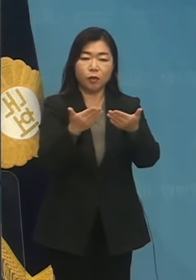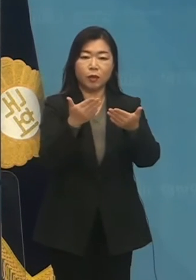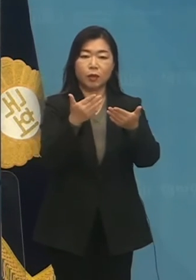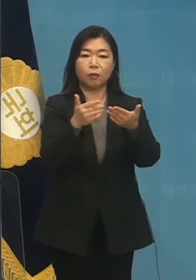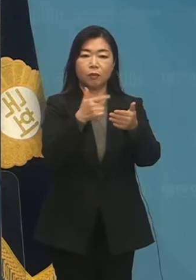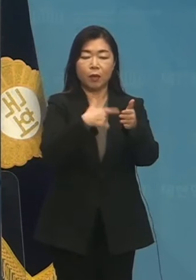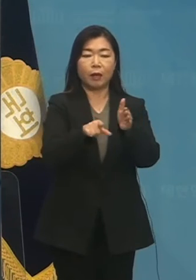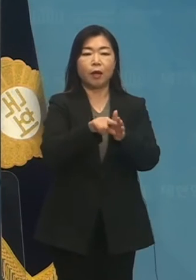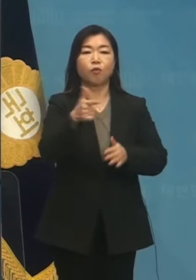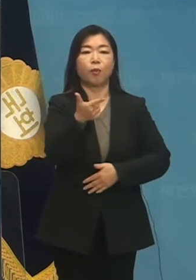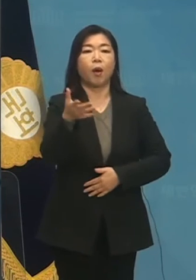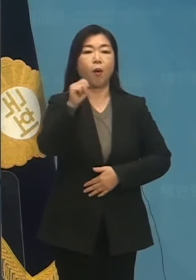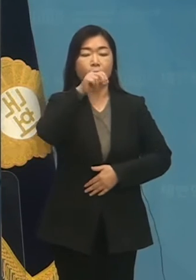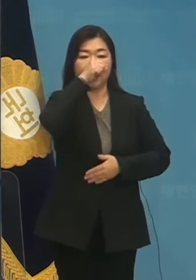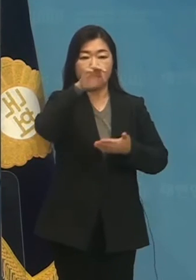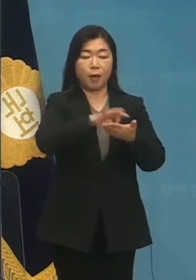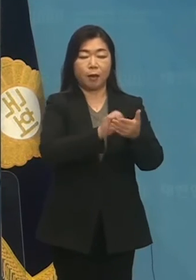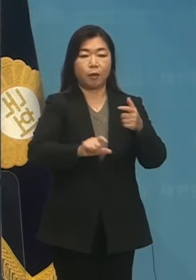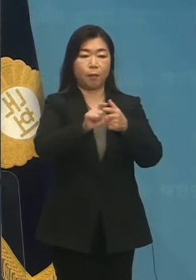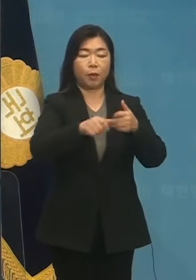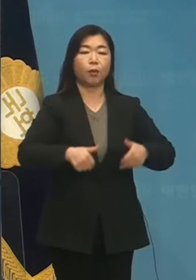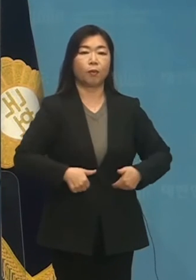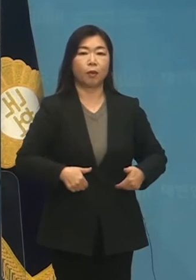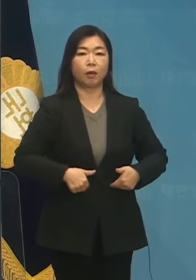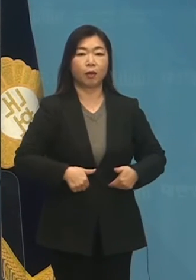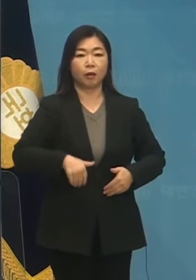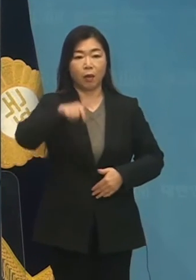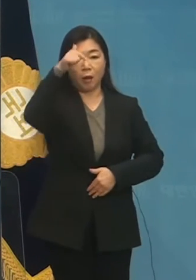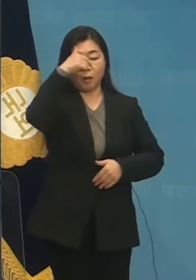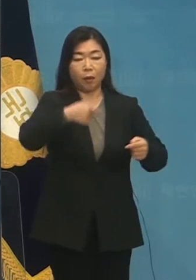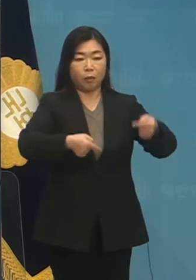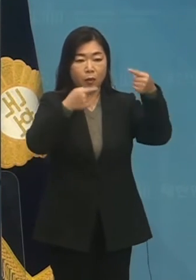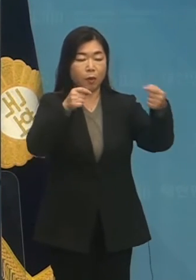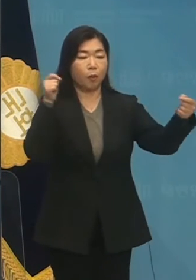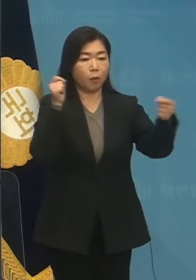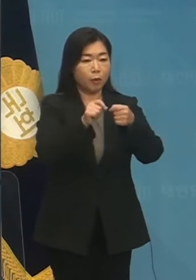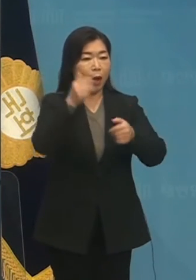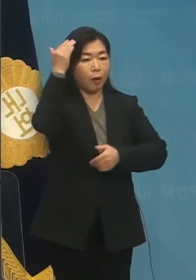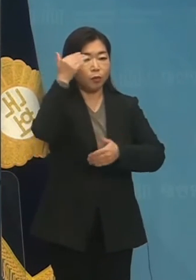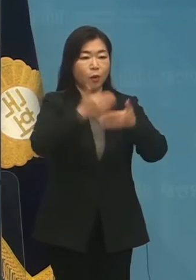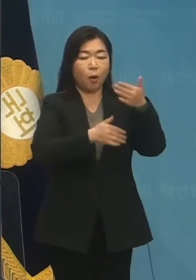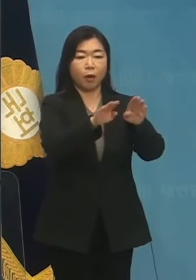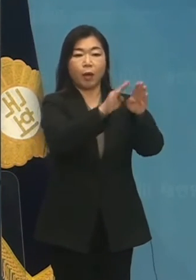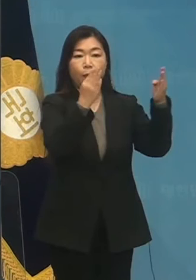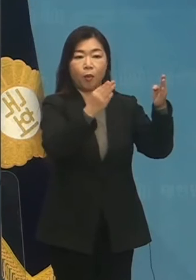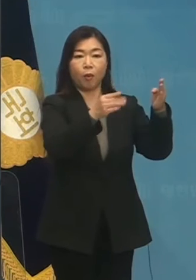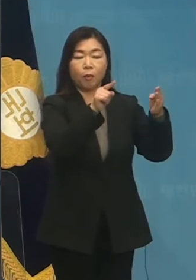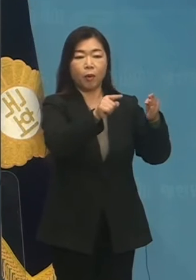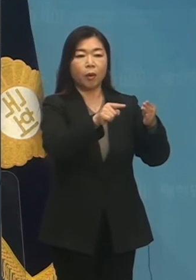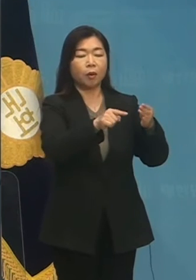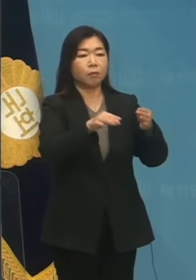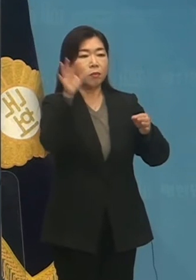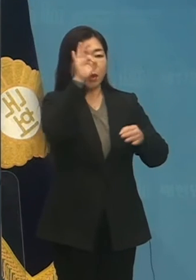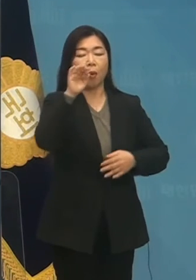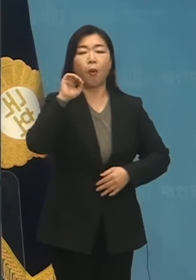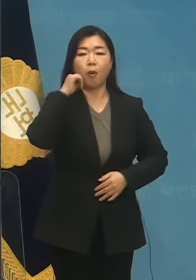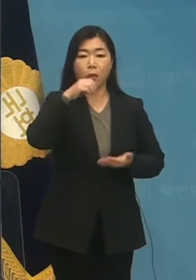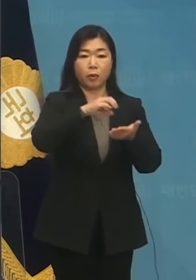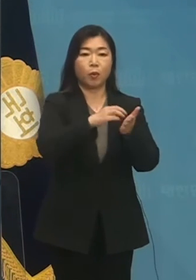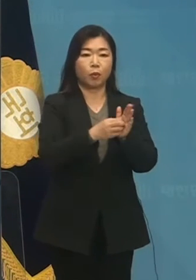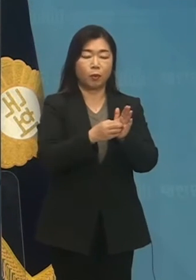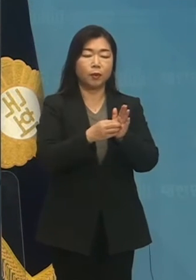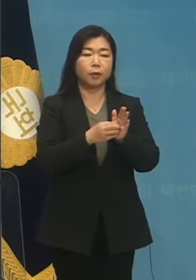정액을 요구합니다. 설 명절을 앞두고 한국 영화 개봉작이 눈을 씻고 찾아보기